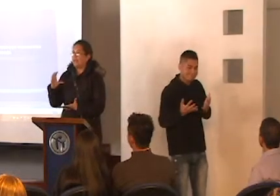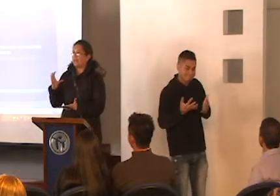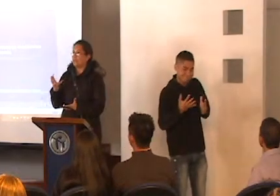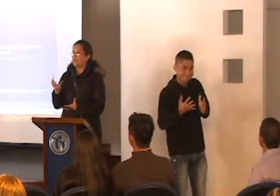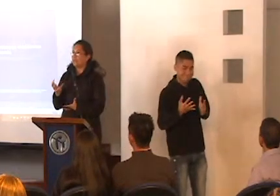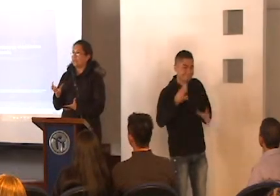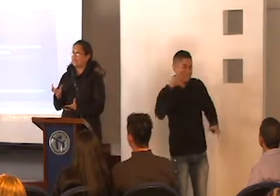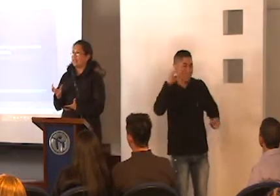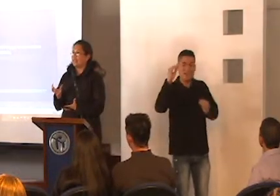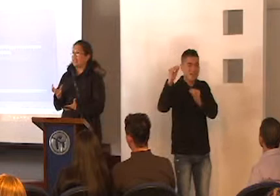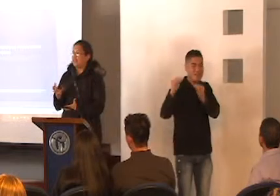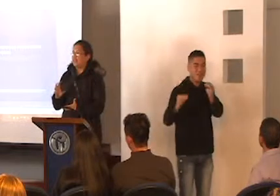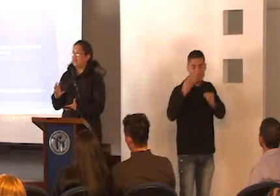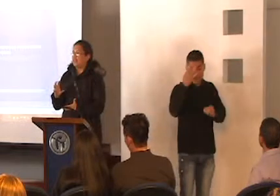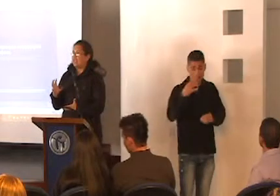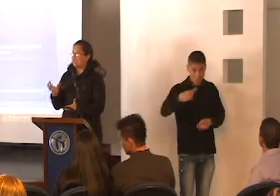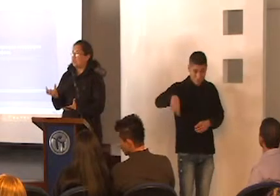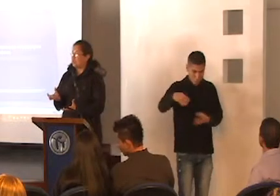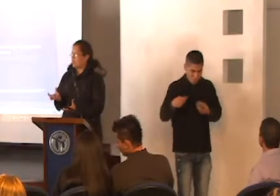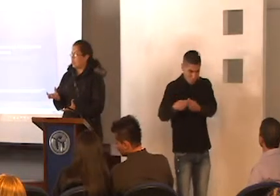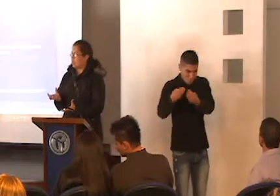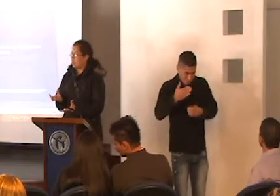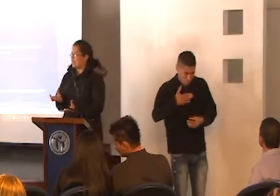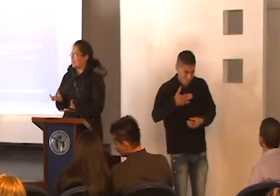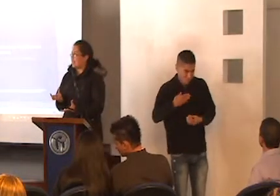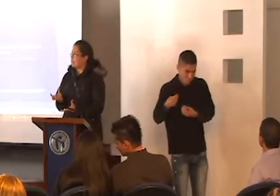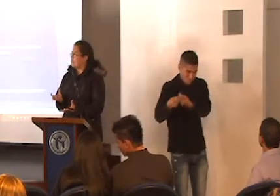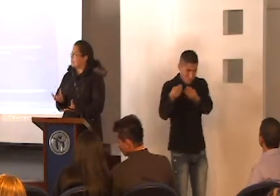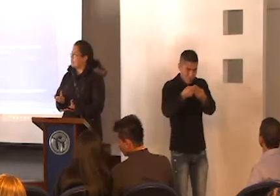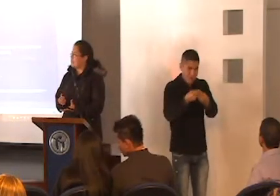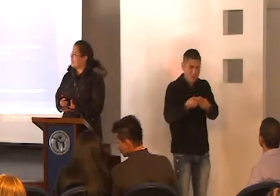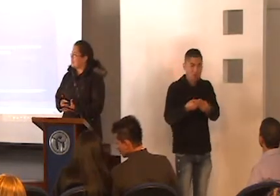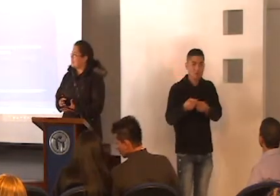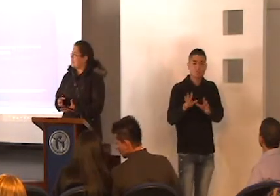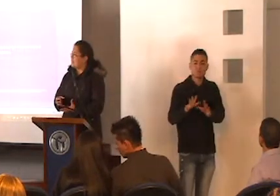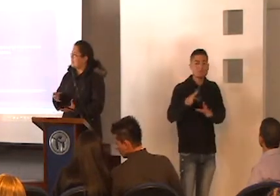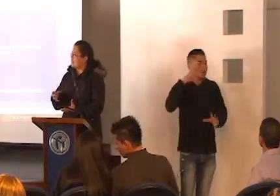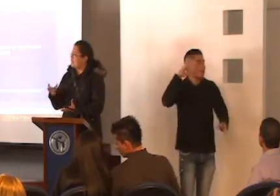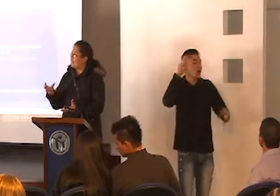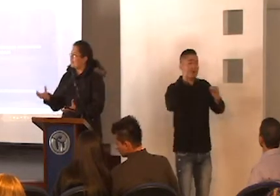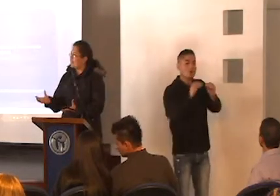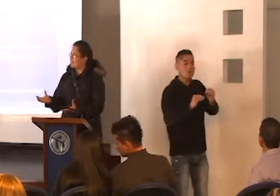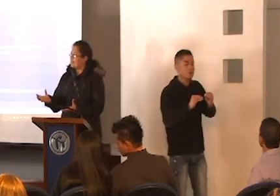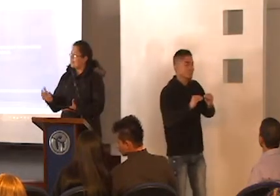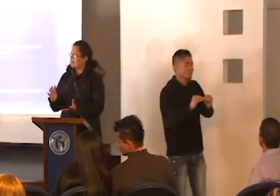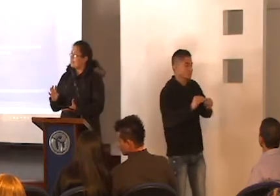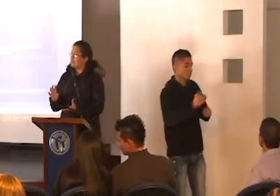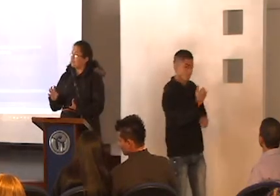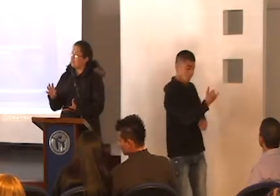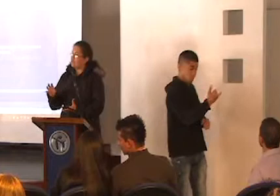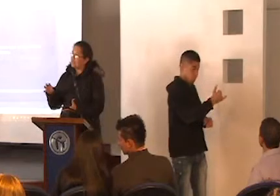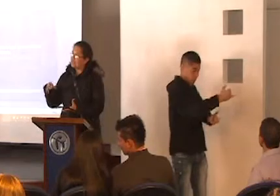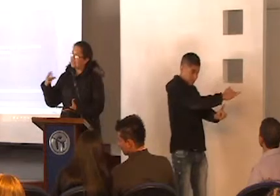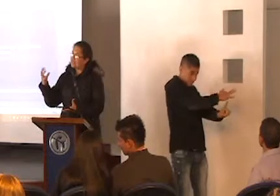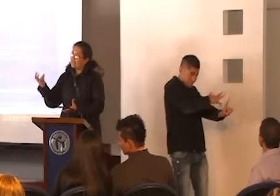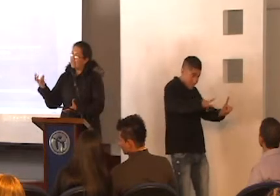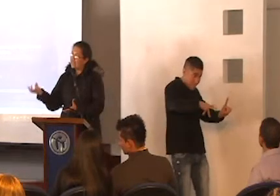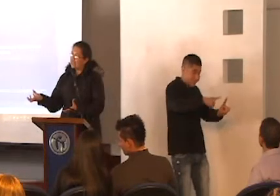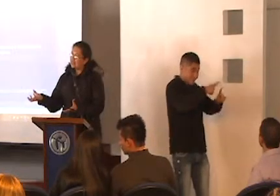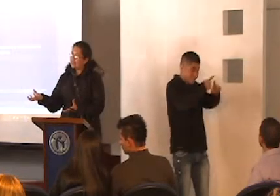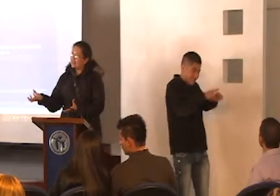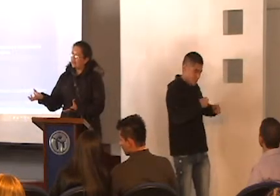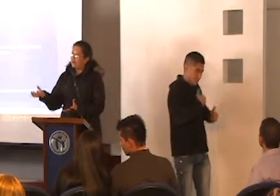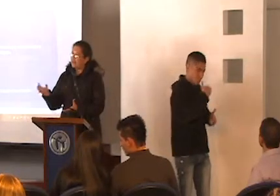no, ellos de pronto no conciben que se hagan unos ambientes de aprendizaje diferentes, que se diseñen unos